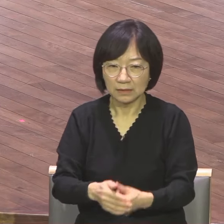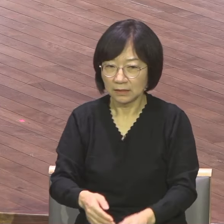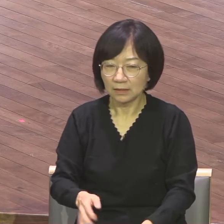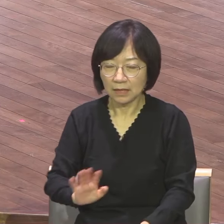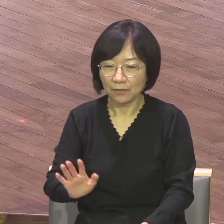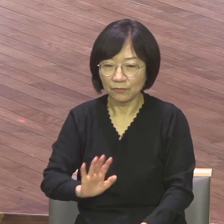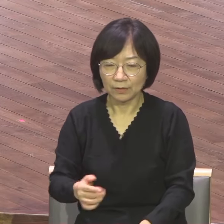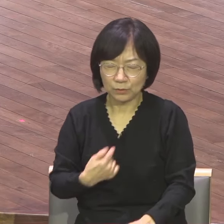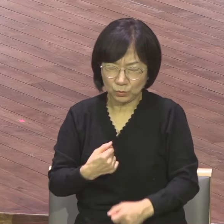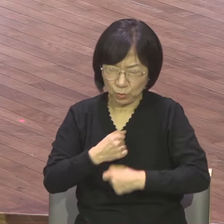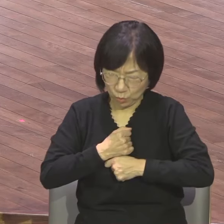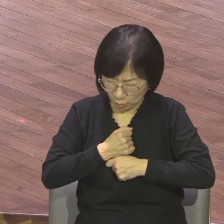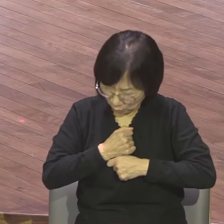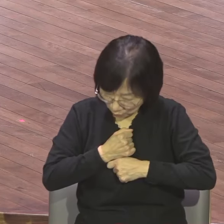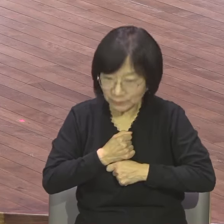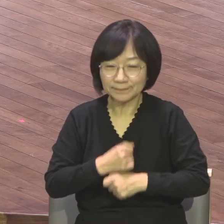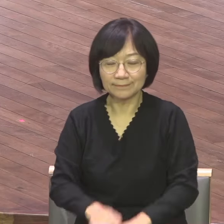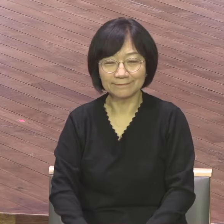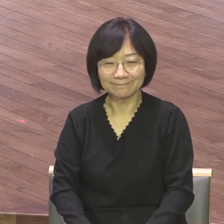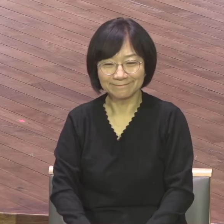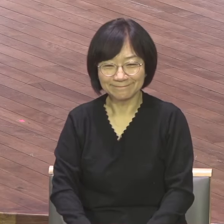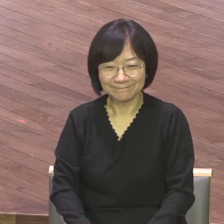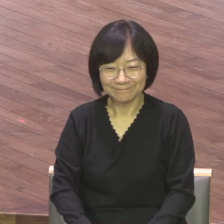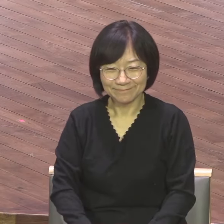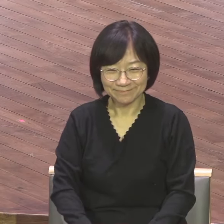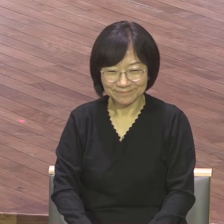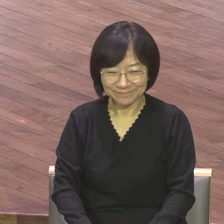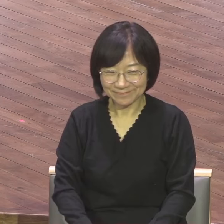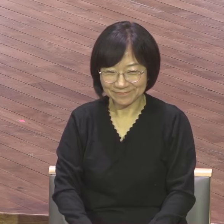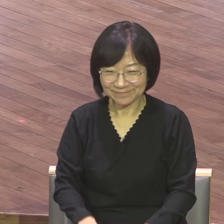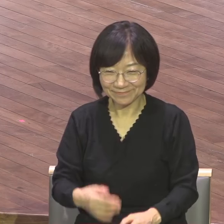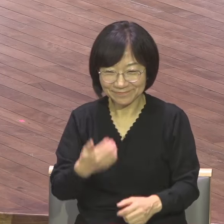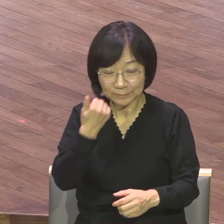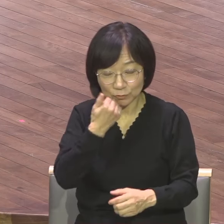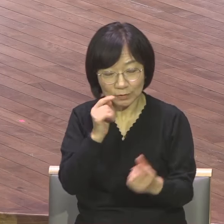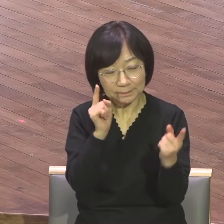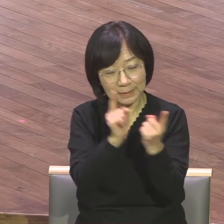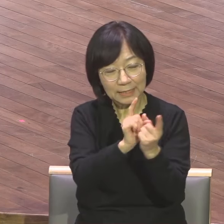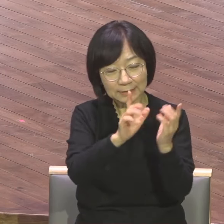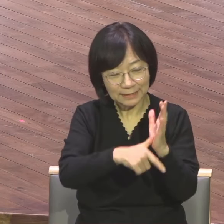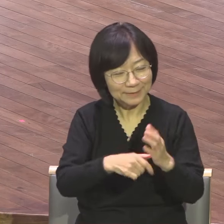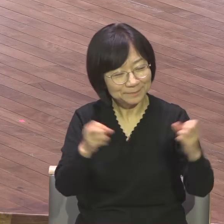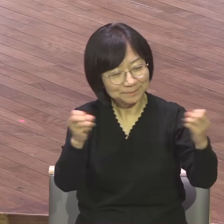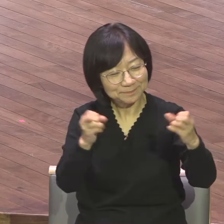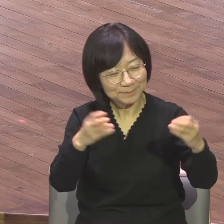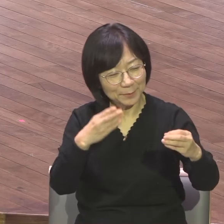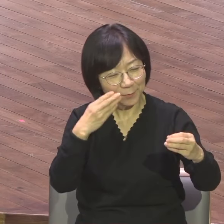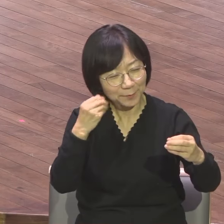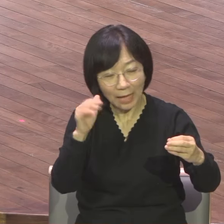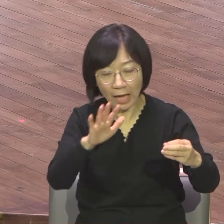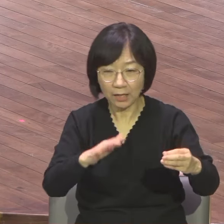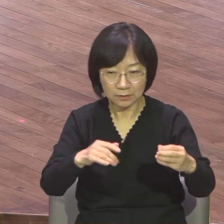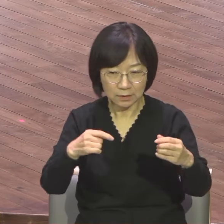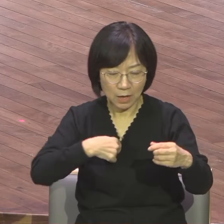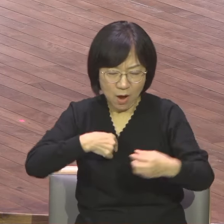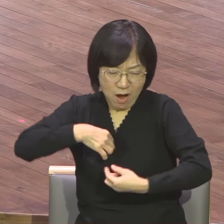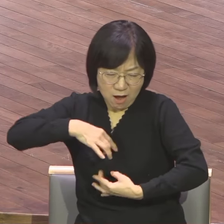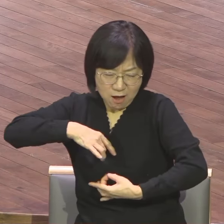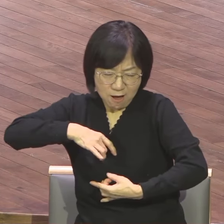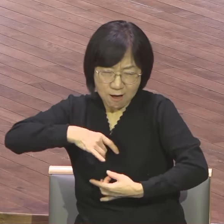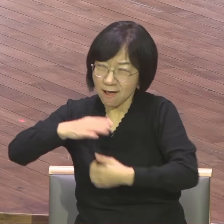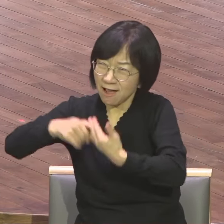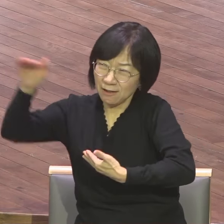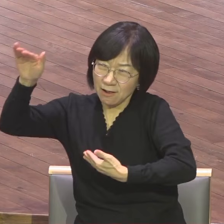있잖아요. 그러니까 얼마나 그 말을 자연스럽게 하는 그 태도 굉장히 인도받고 해야 된단 말이에요.